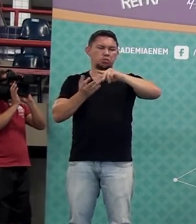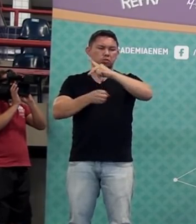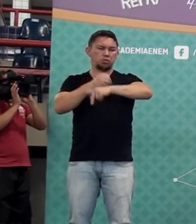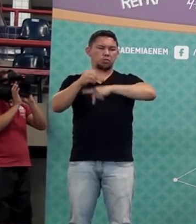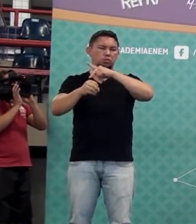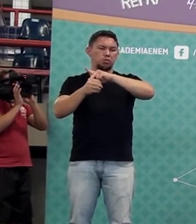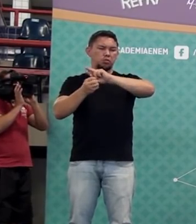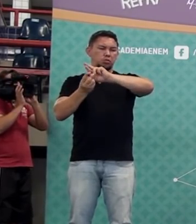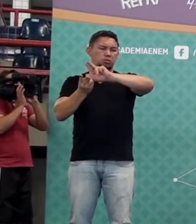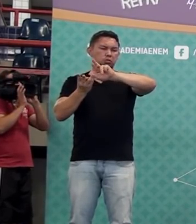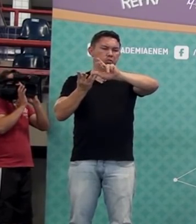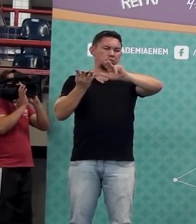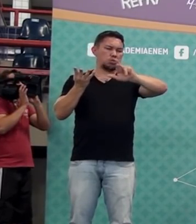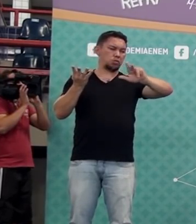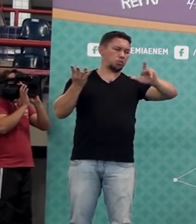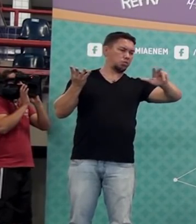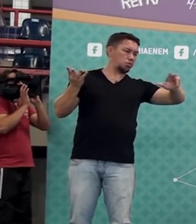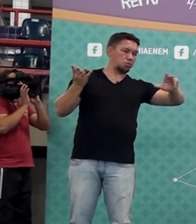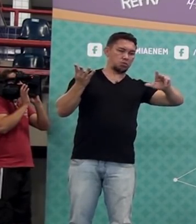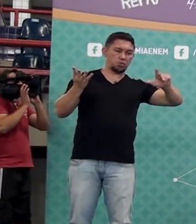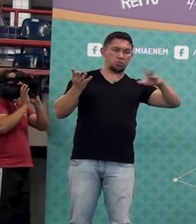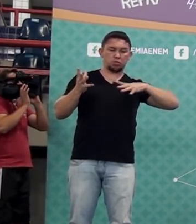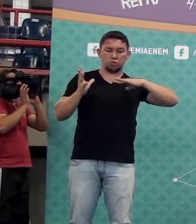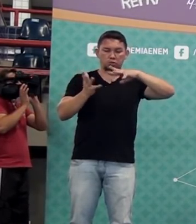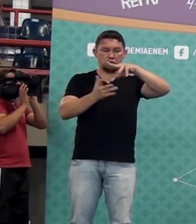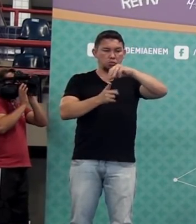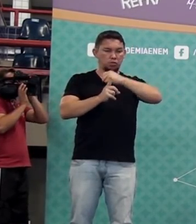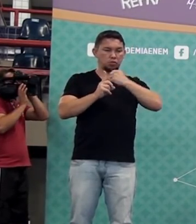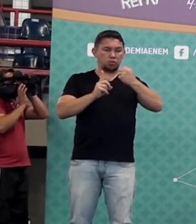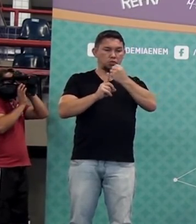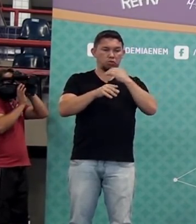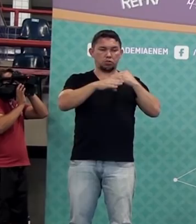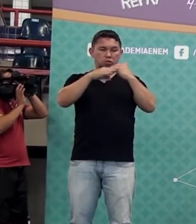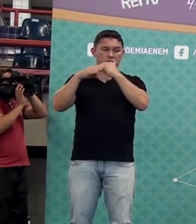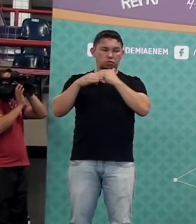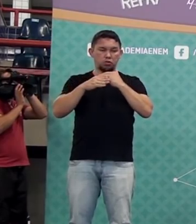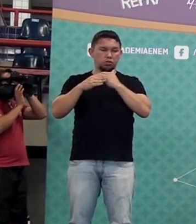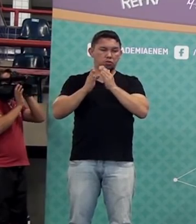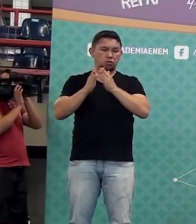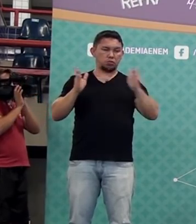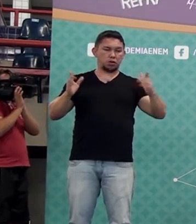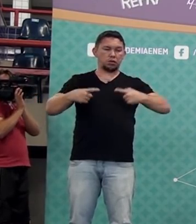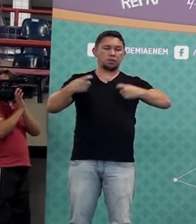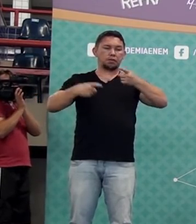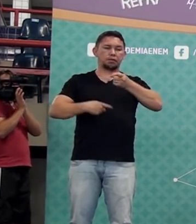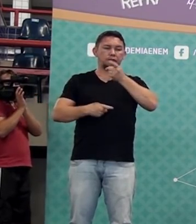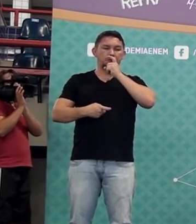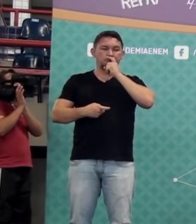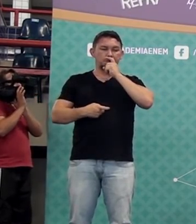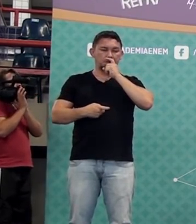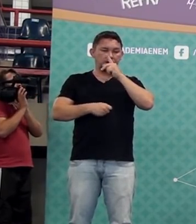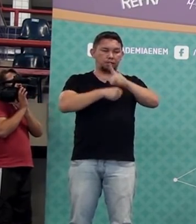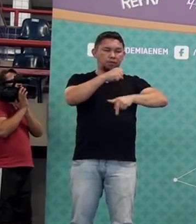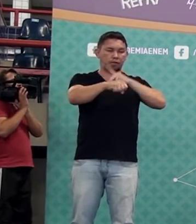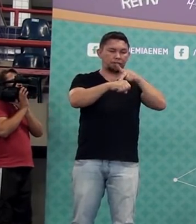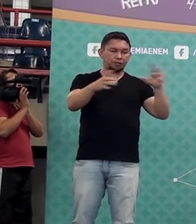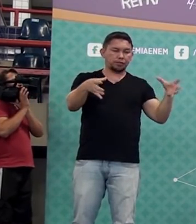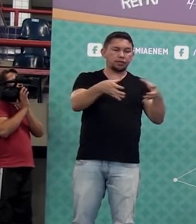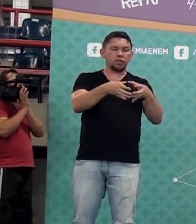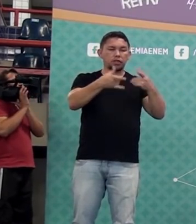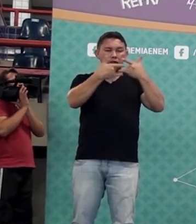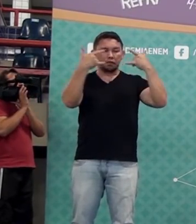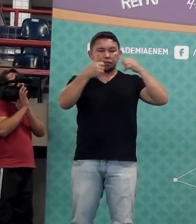Polônia, Hungria, Tchecoslováquia, o mundo socialista, o mundo lá da Guerra Fria, os países capitalistas precisaram